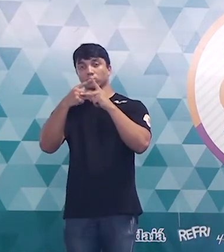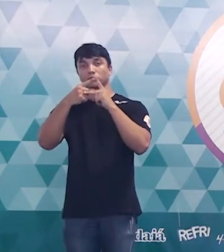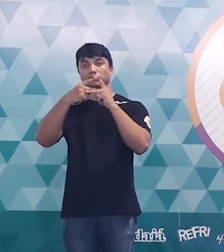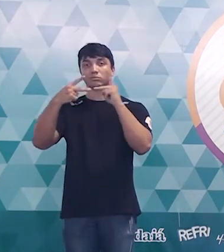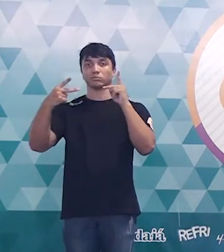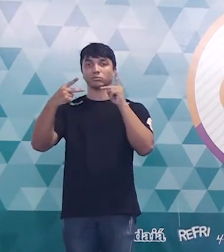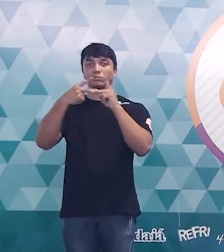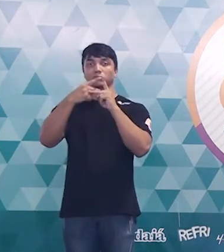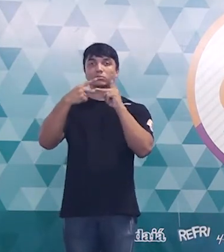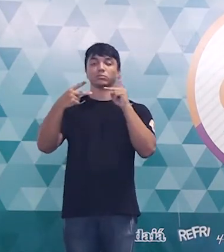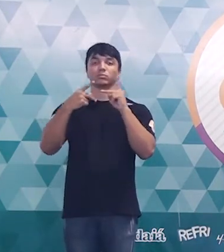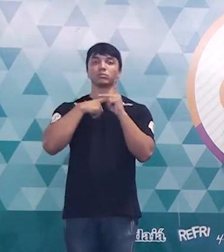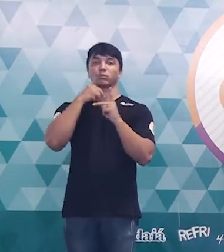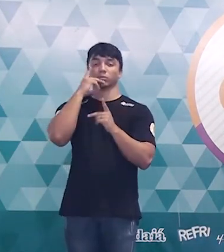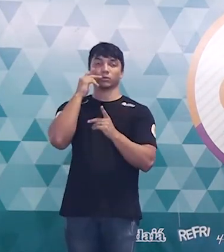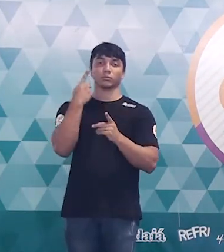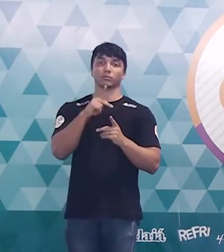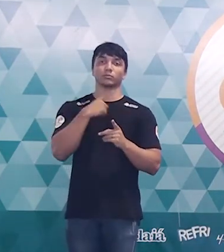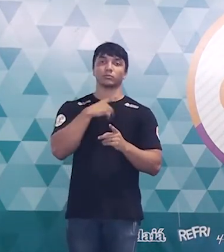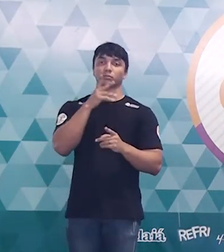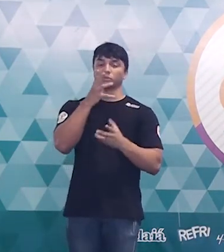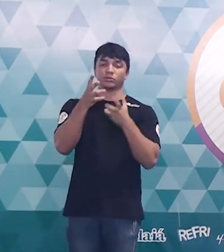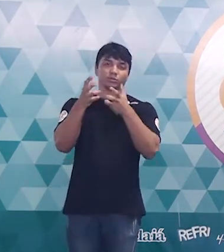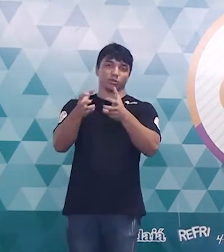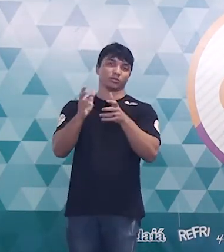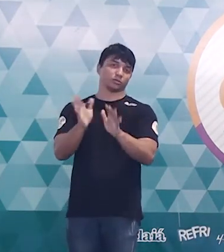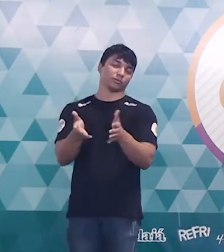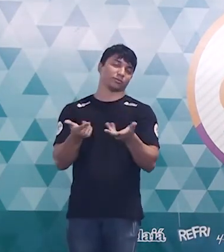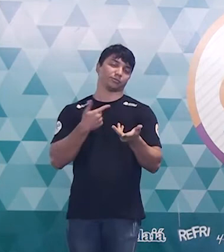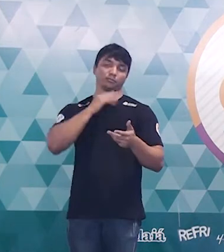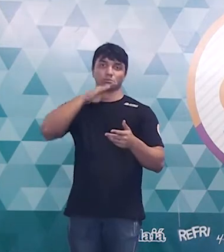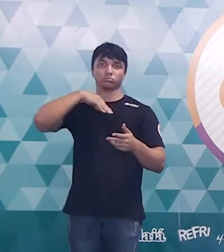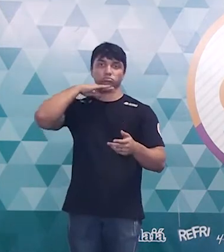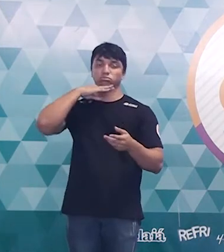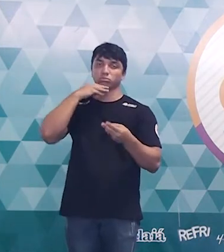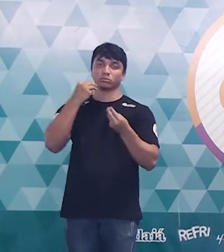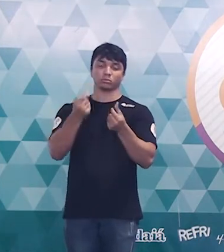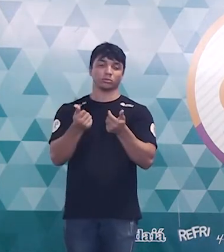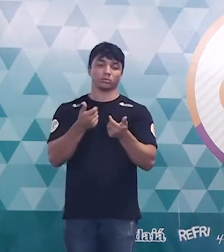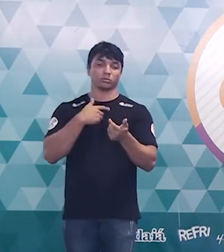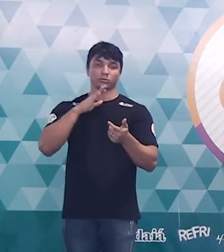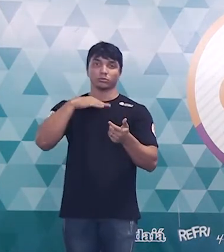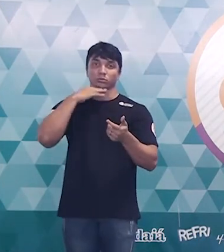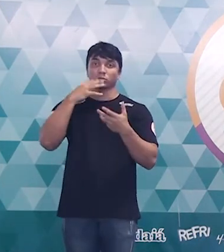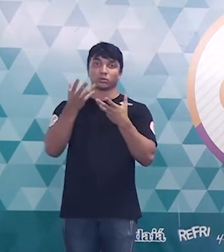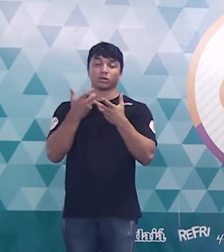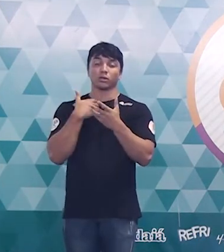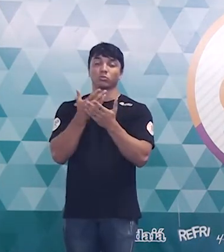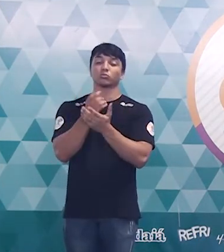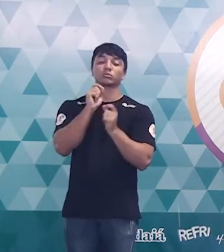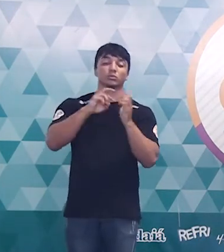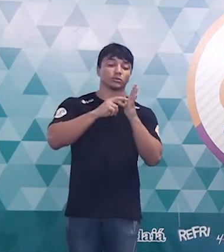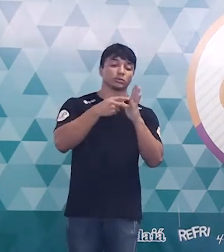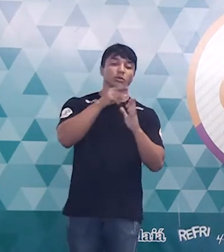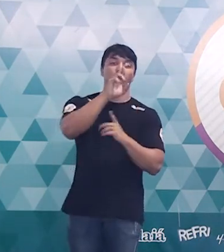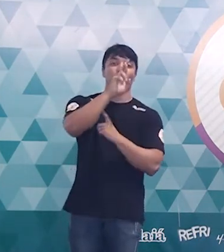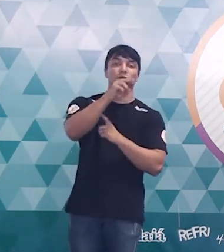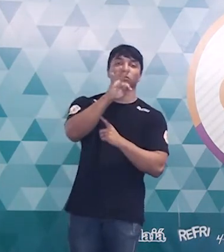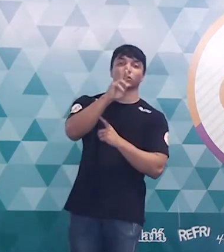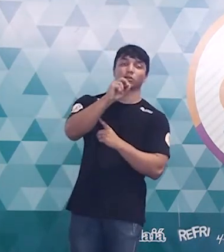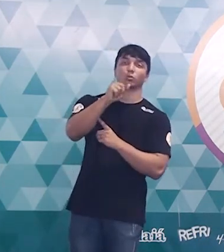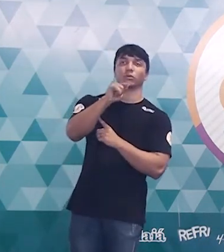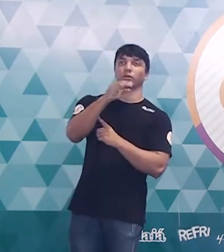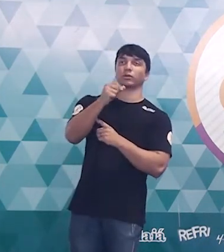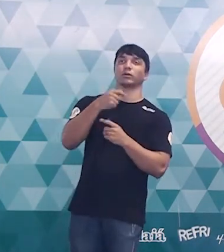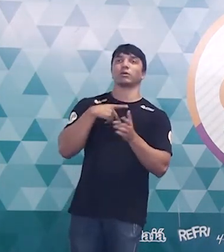retângulo. Trigonometria por si só já é chato. Aí usa uma linguagem meio chata. Então o que são razões trigonométricas?